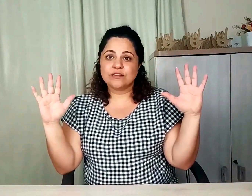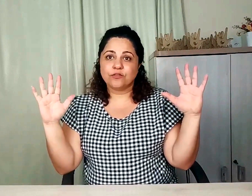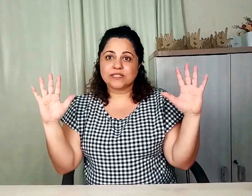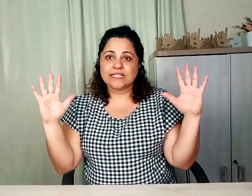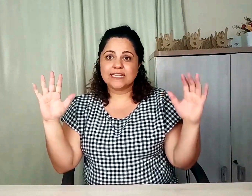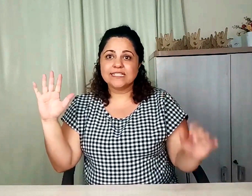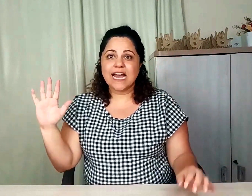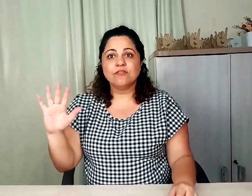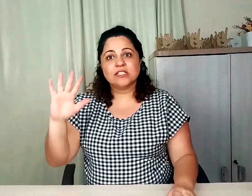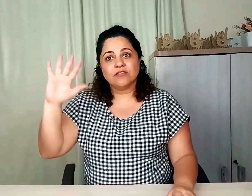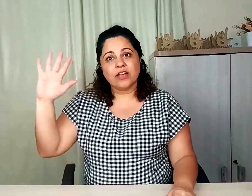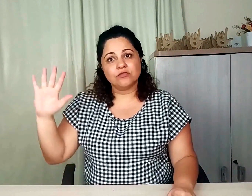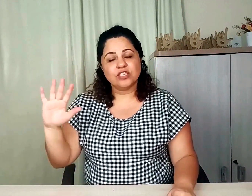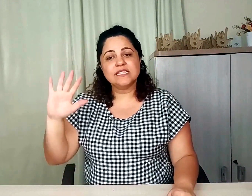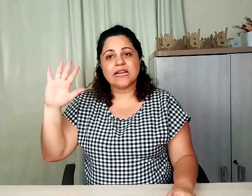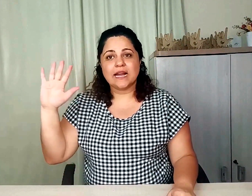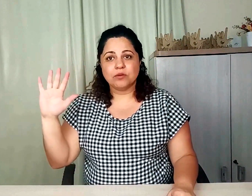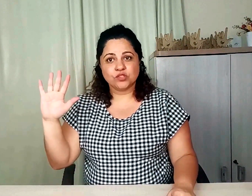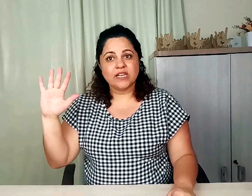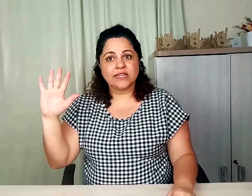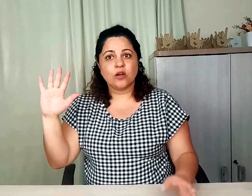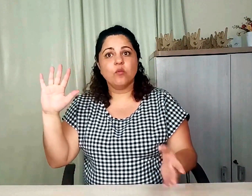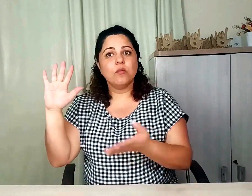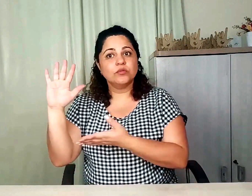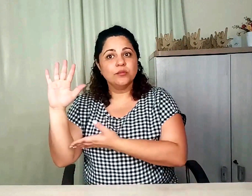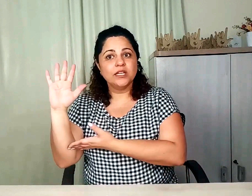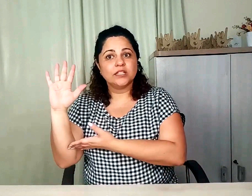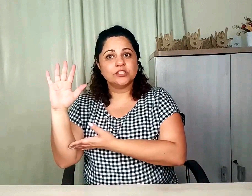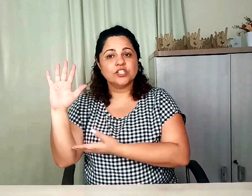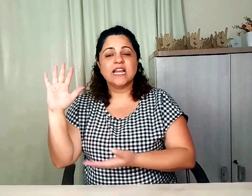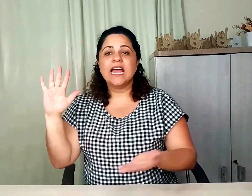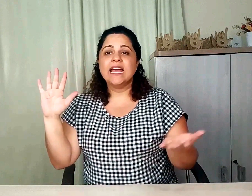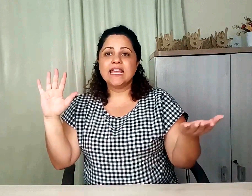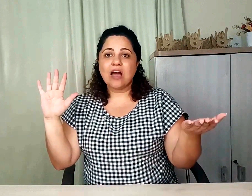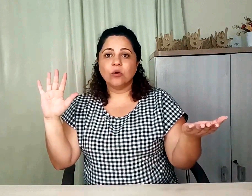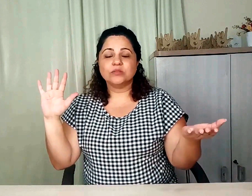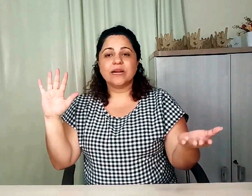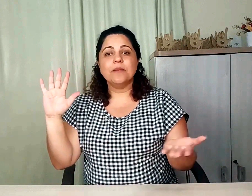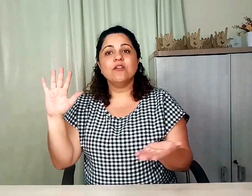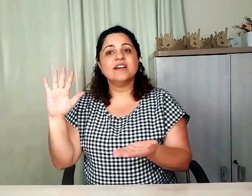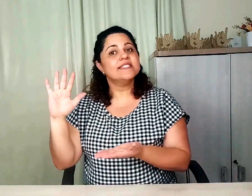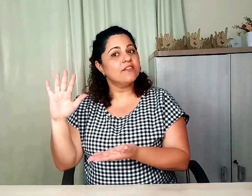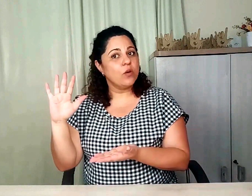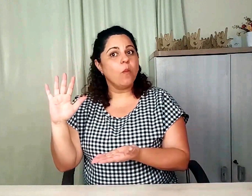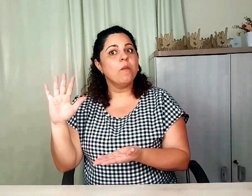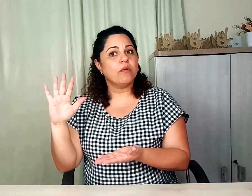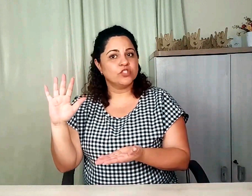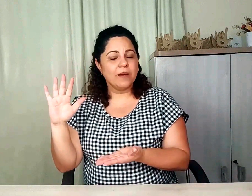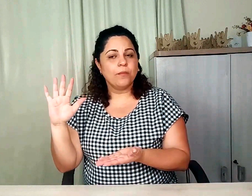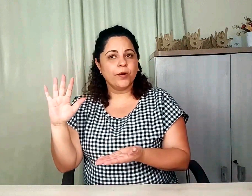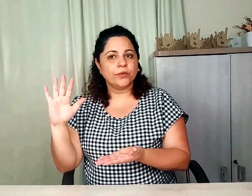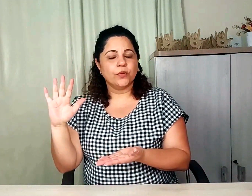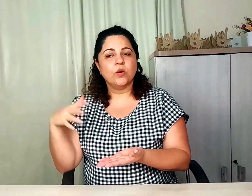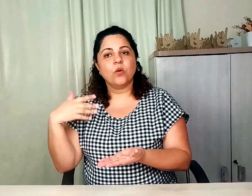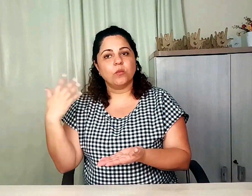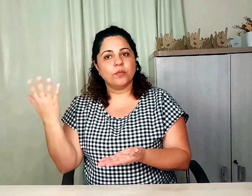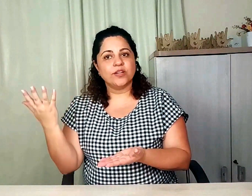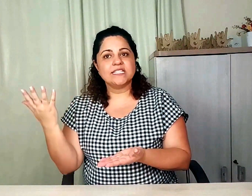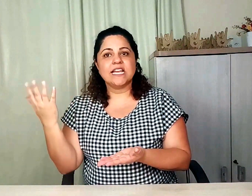for sinalizar, você vai utilizar a mão direita como mão dominante. E a outra mão vai servir como mão de apoio, como por exemplo